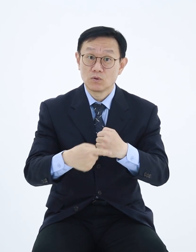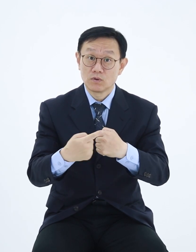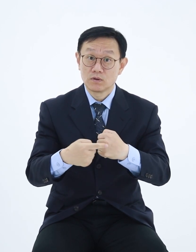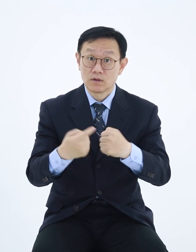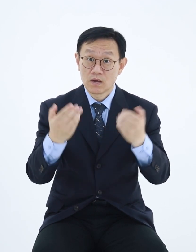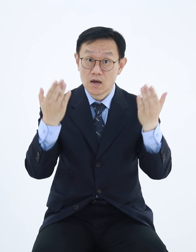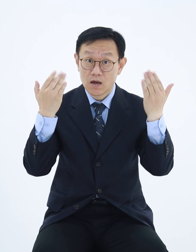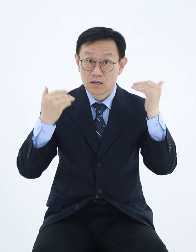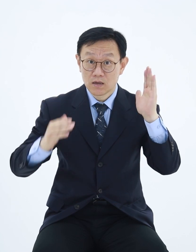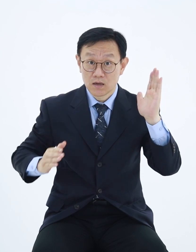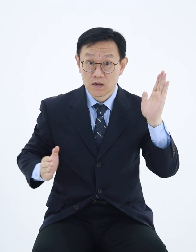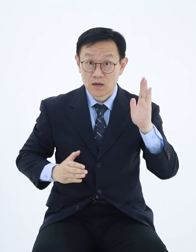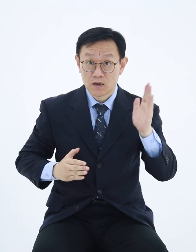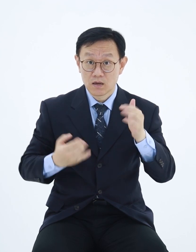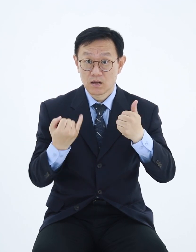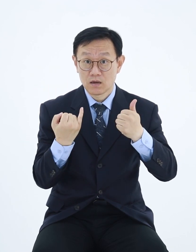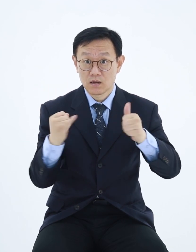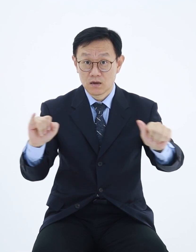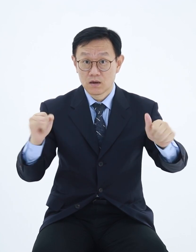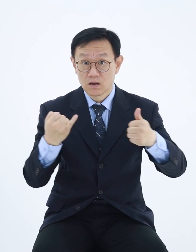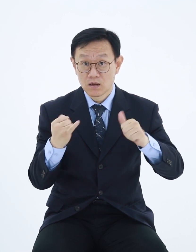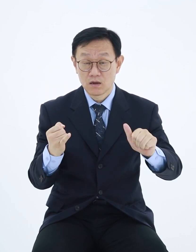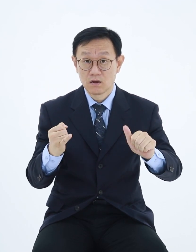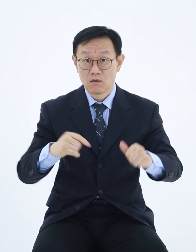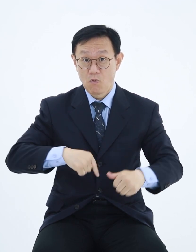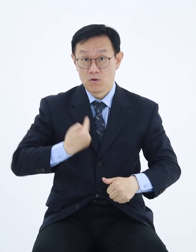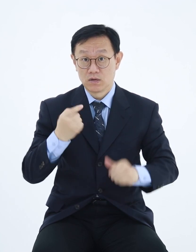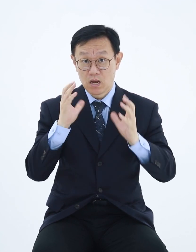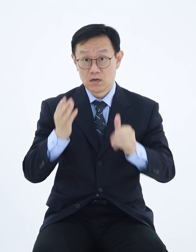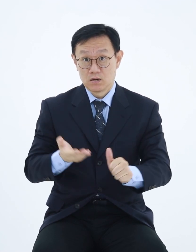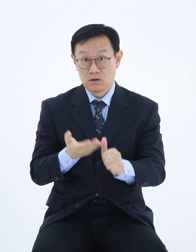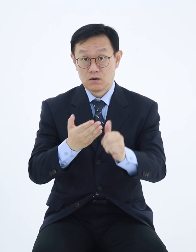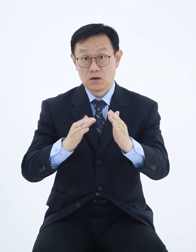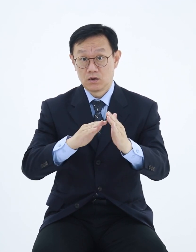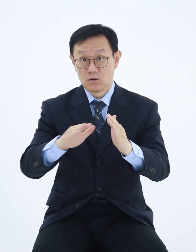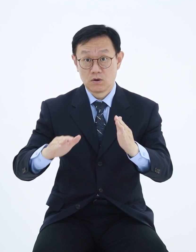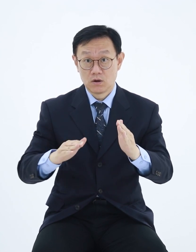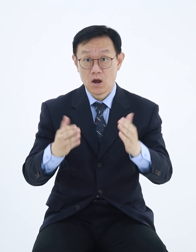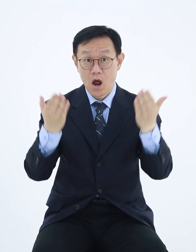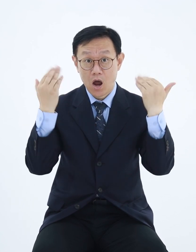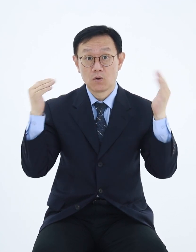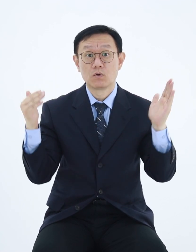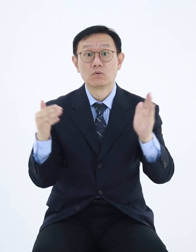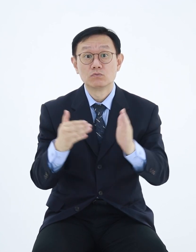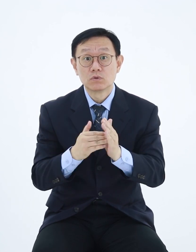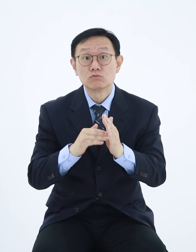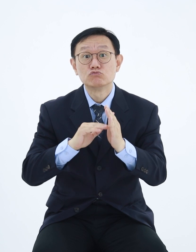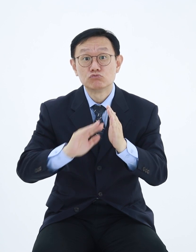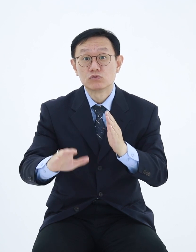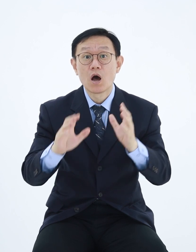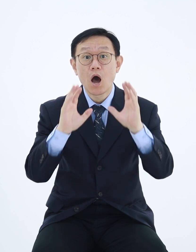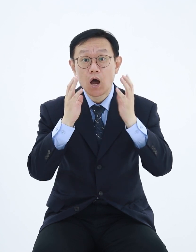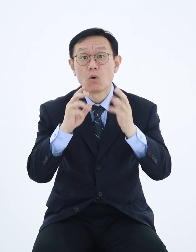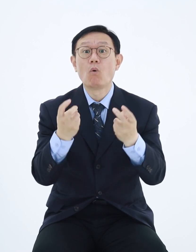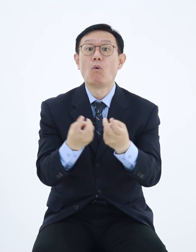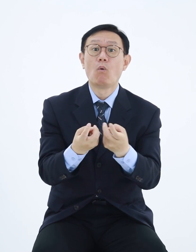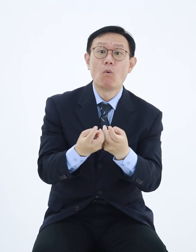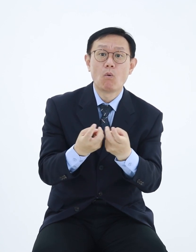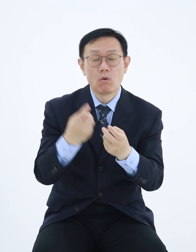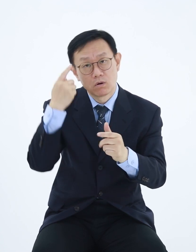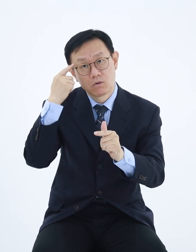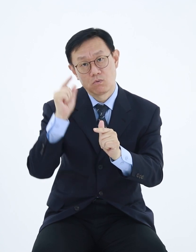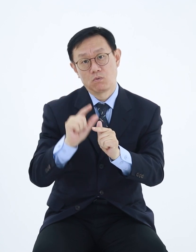초등학생 자녀를 둔 맞벌이 부부나 한부모 가정의 학부모는 학교 정규 수업이 끝난 후 아이를 어떻게 해야 할지